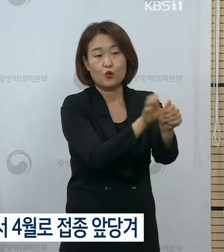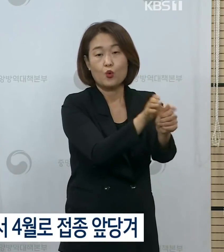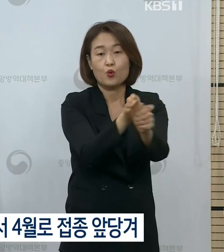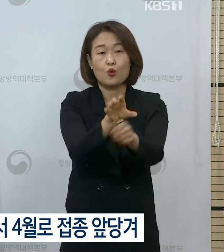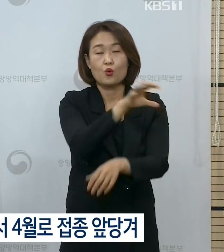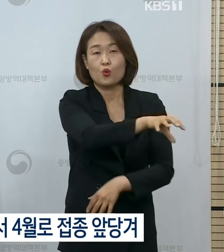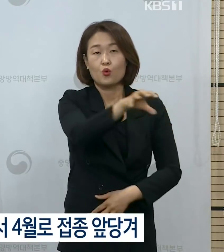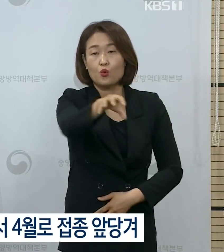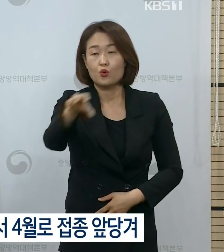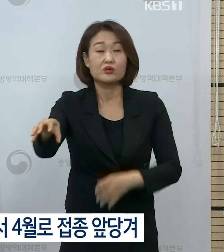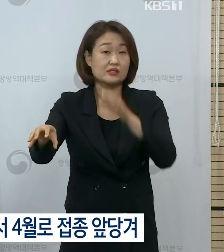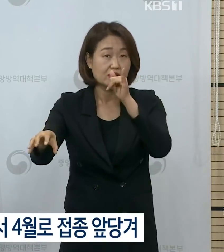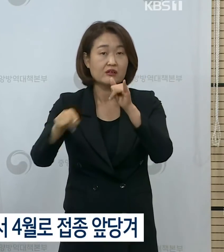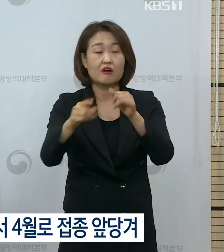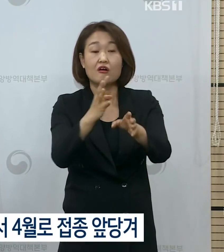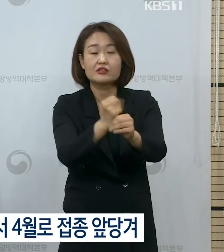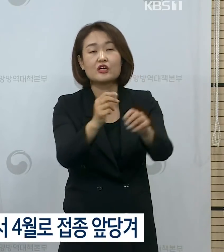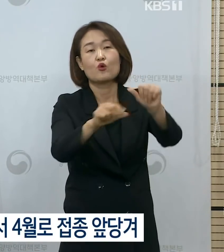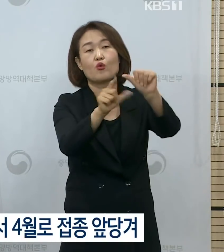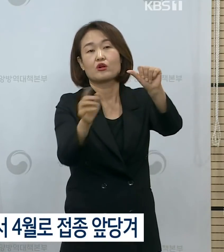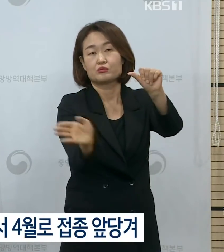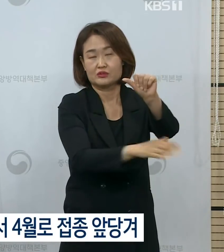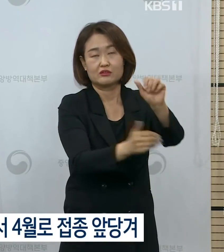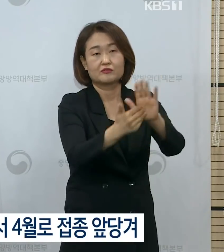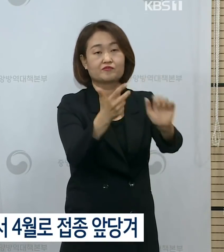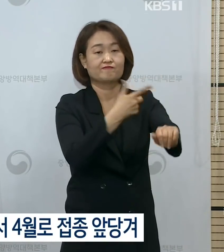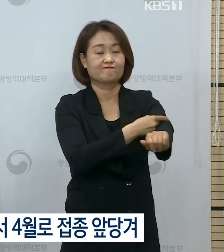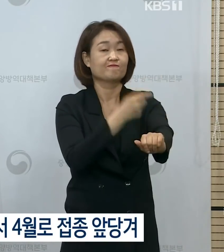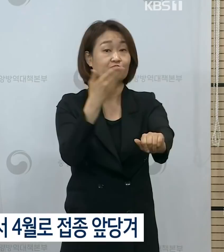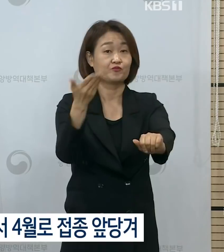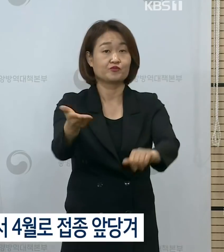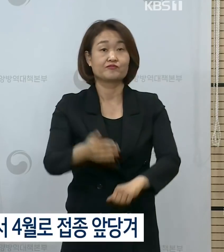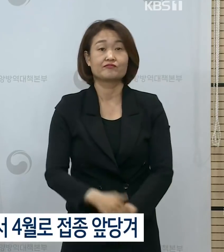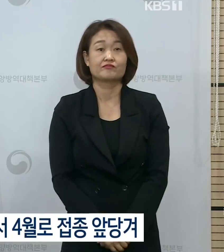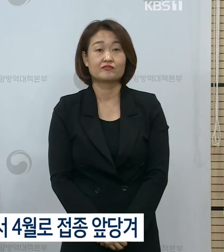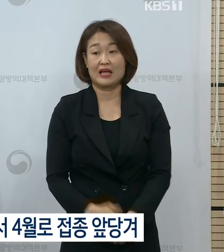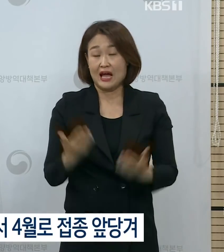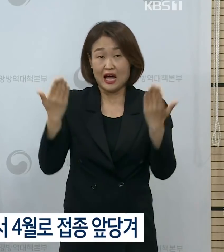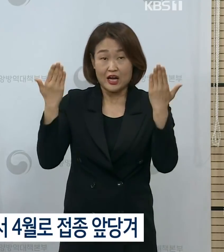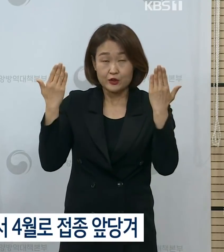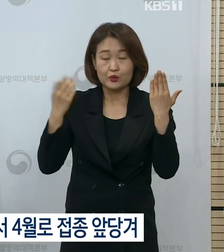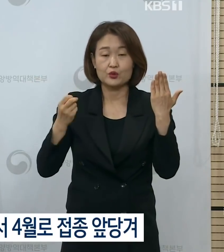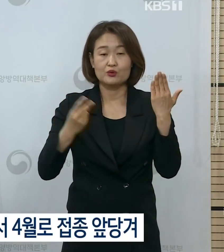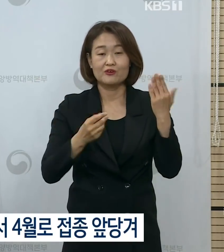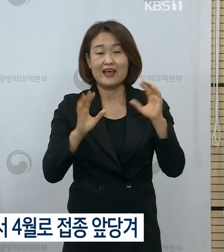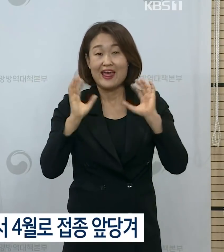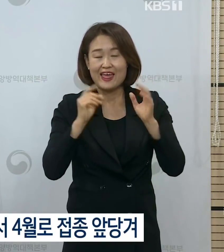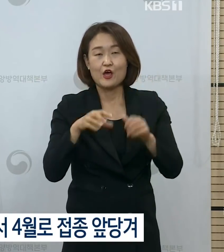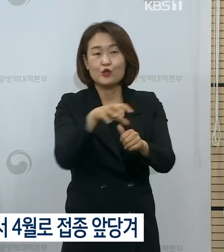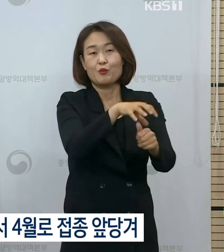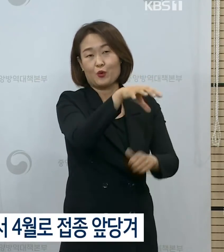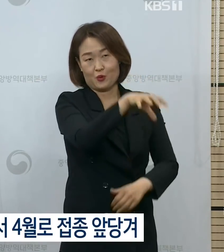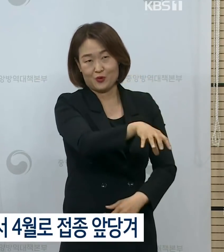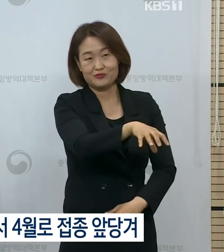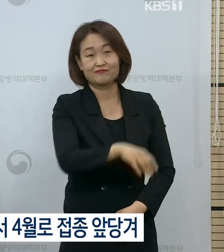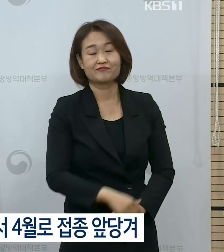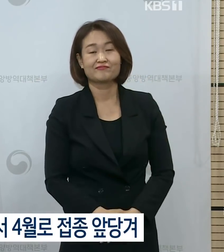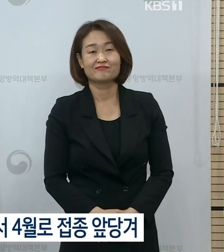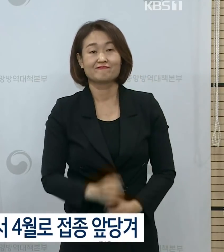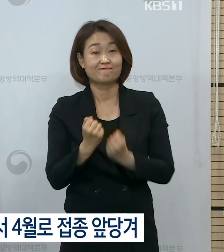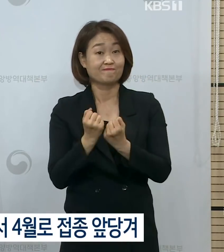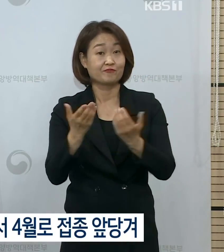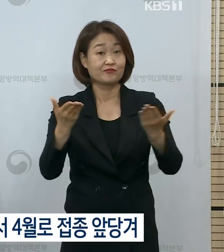통해서 5월 중에 접종을 시작하겠습니다. 다음은 학교와 돌봄 공간 관련입니다.